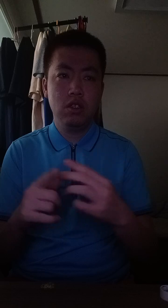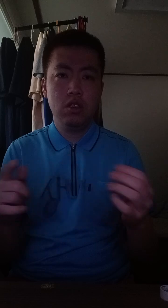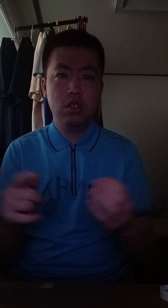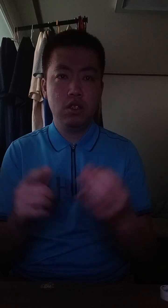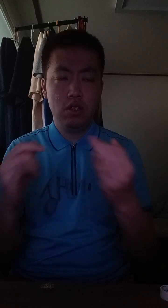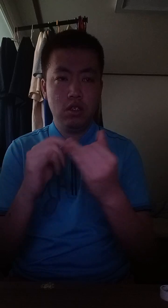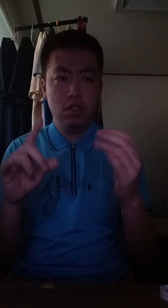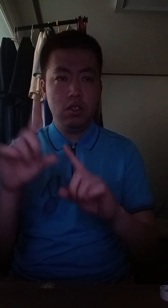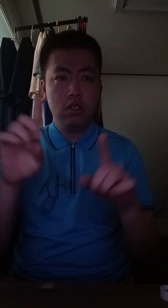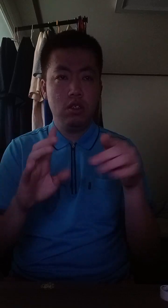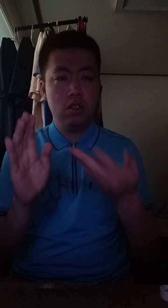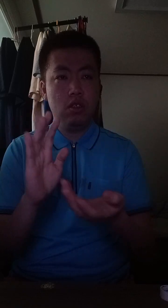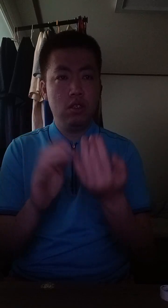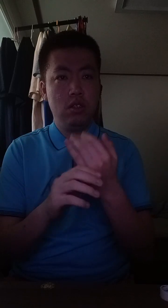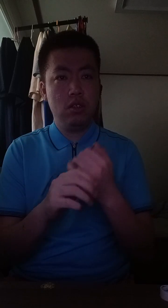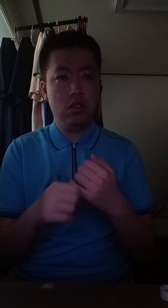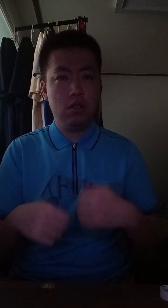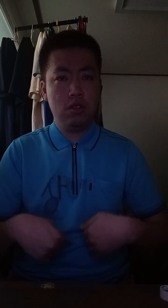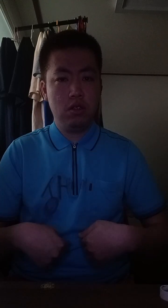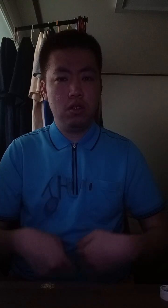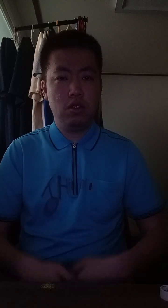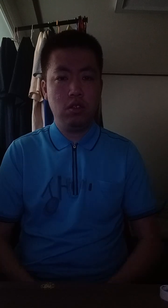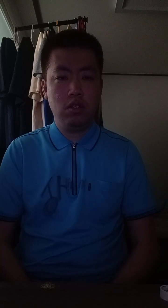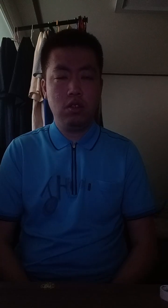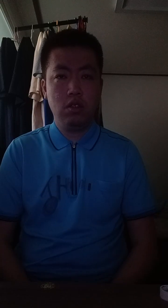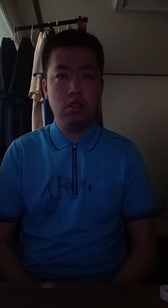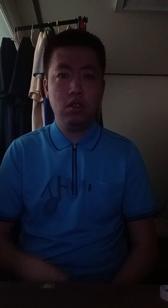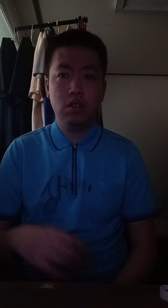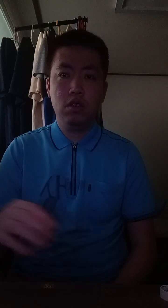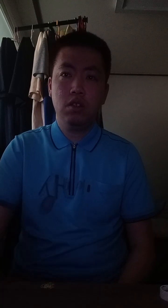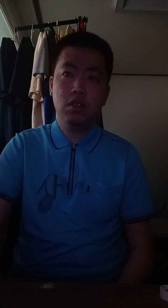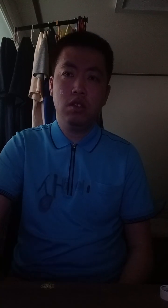조사하고 있습니다. MBN 뉴스 배준우입니다.